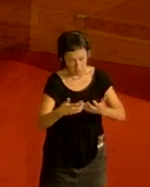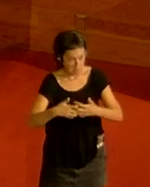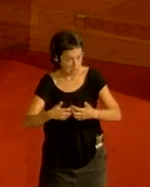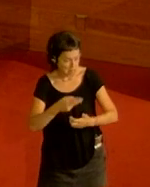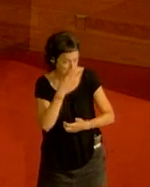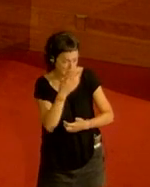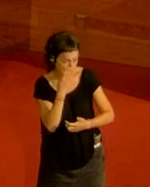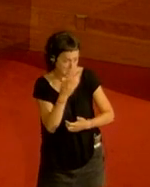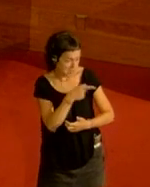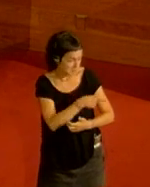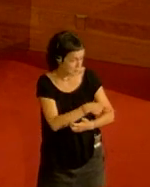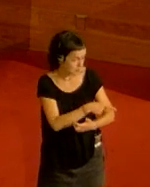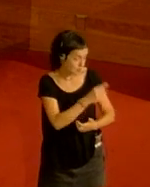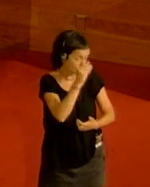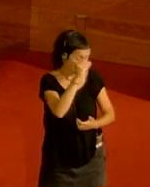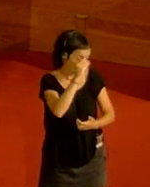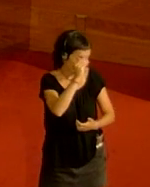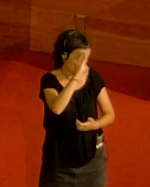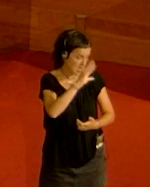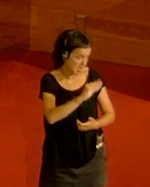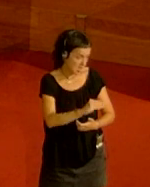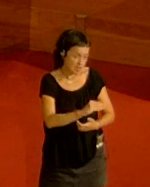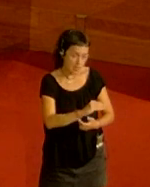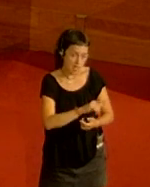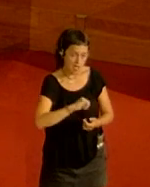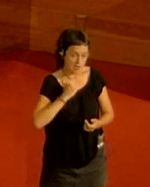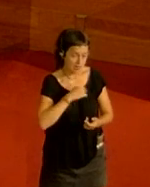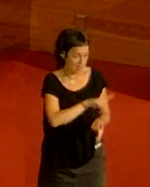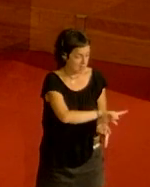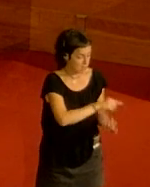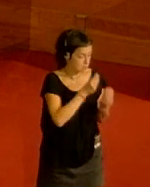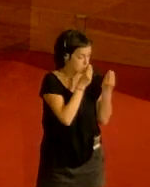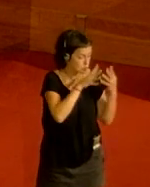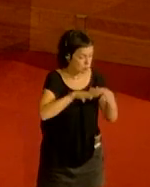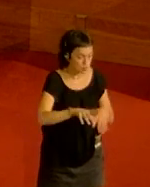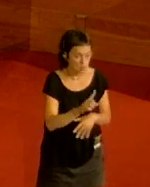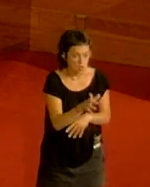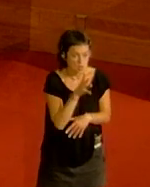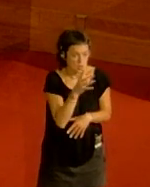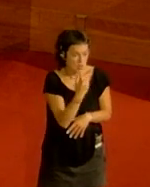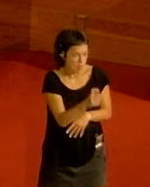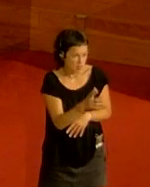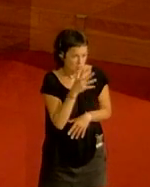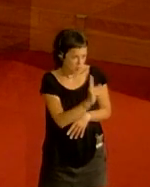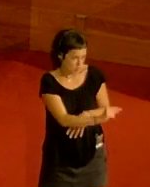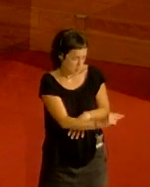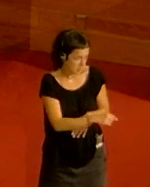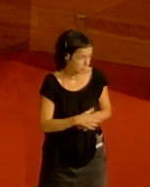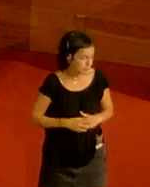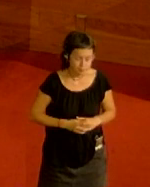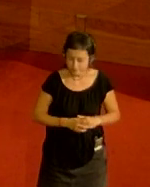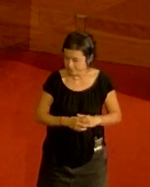no han sido sustituidos por Inteligencia artificial pero que son los que están justamente en ese punto de mira mientras que